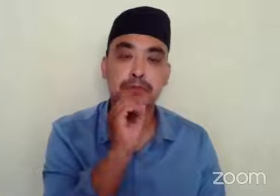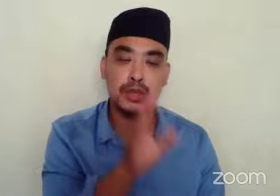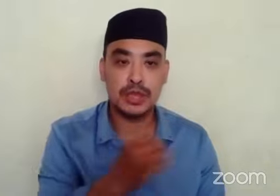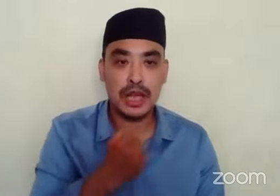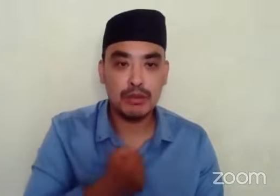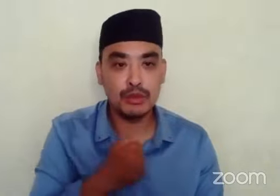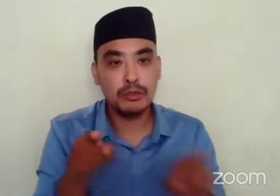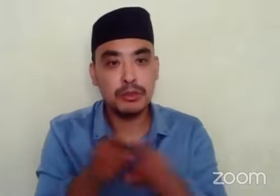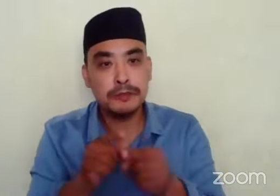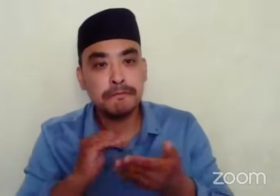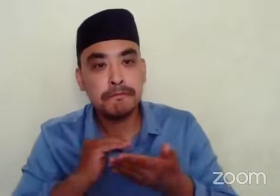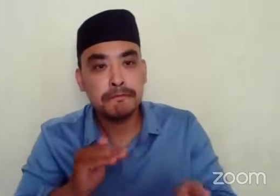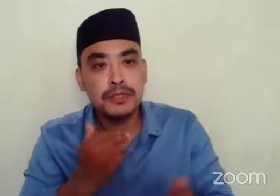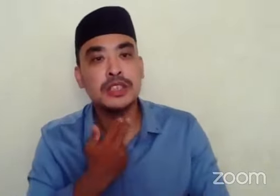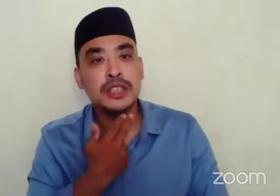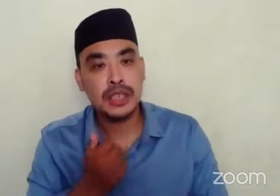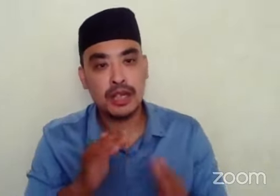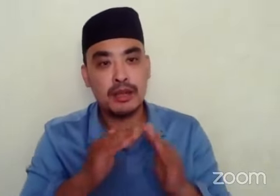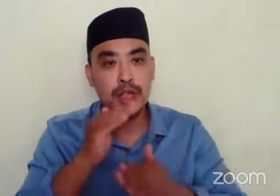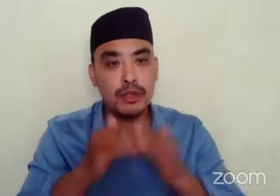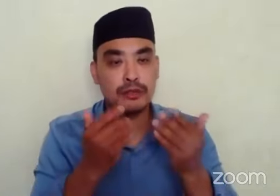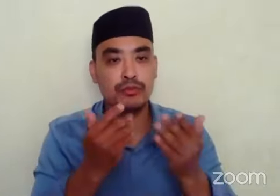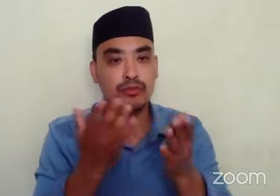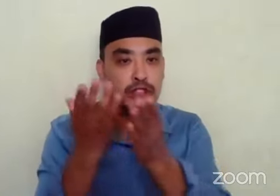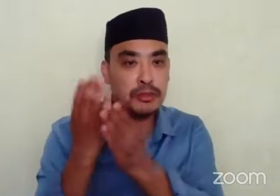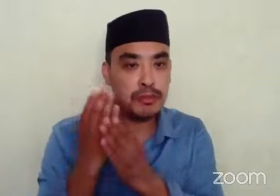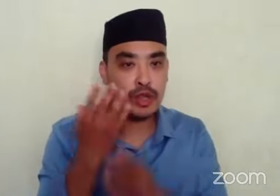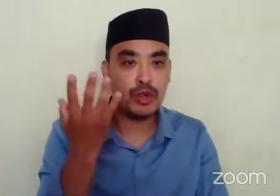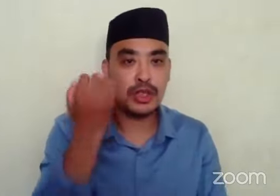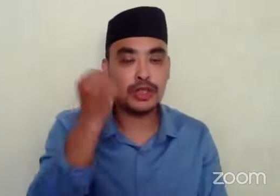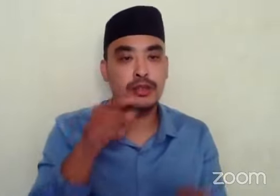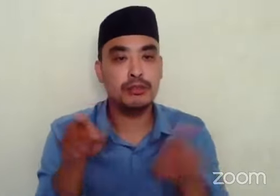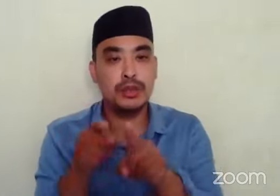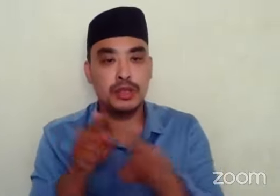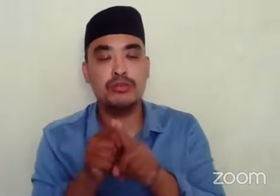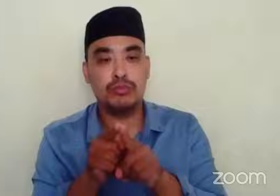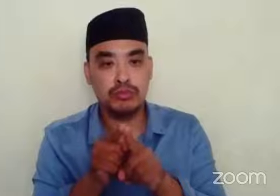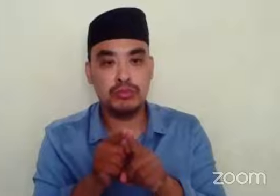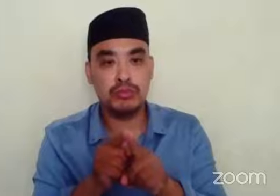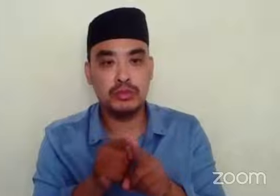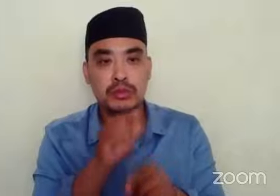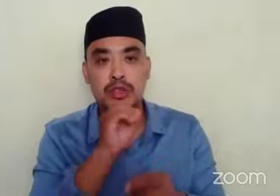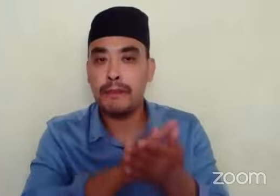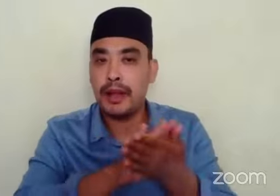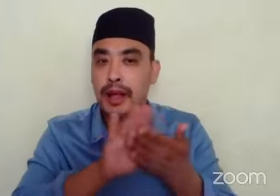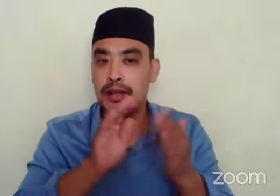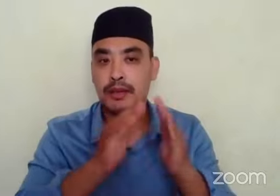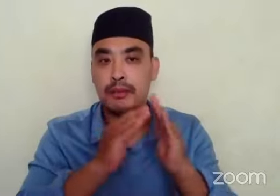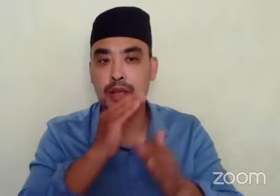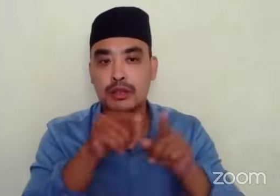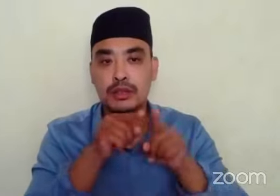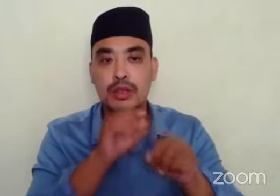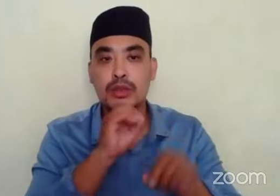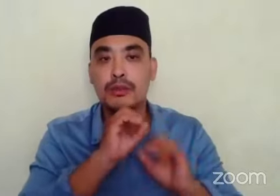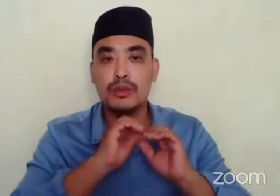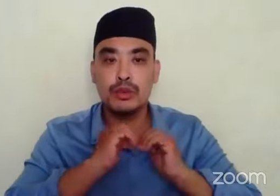पनि बच्चा जन्माउन मन लाग्ने, पारिवारिक सम्पूर्णताको अधिकार भएका कुराहरू चाहिँ हामीले प्रष्ट रूपमा परिवारसँग खुलेर